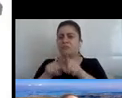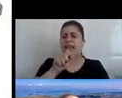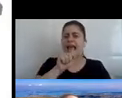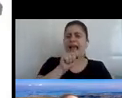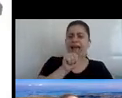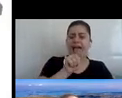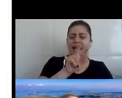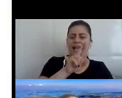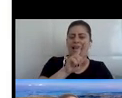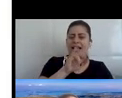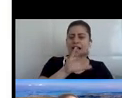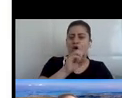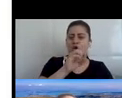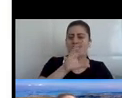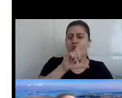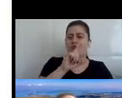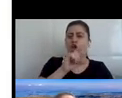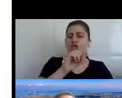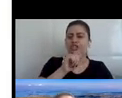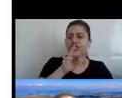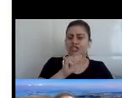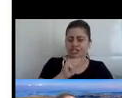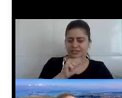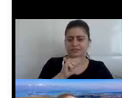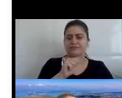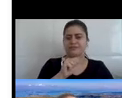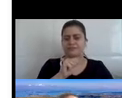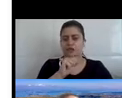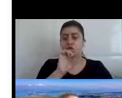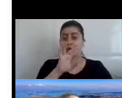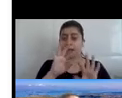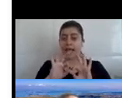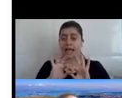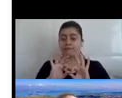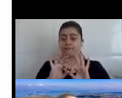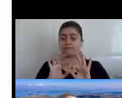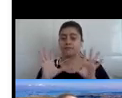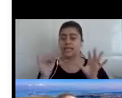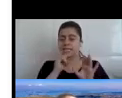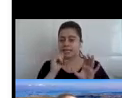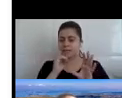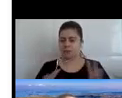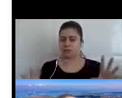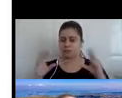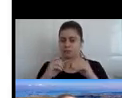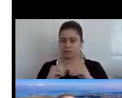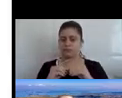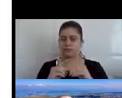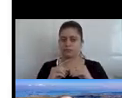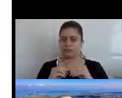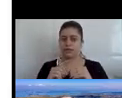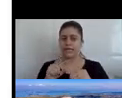urbano. Aqui é só para a gente exemplificar aqui os avanços da pesquisa. A gente vai sobrepor essas comunidades,